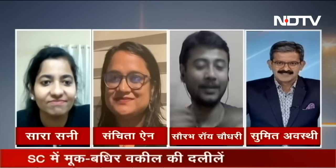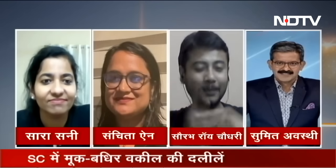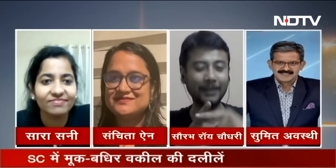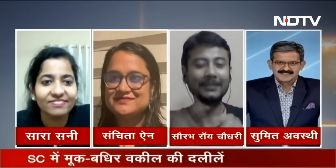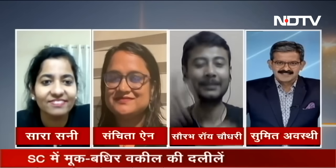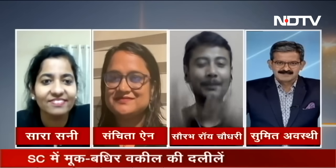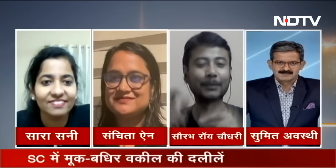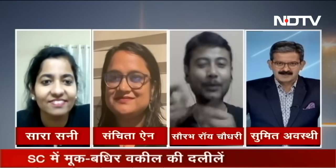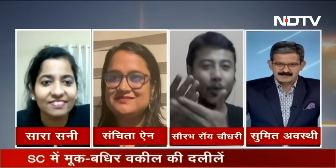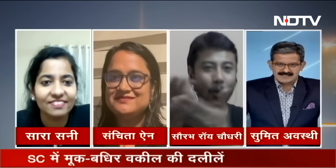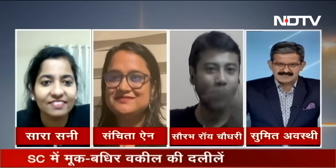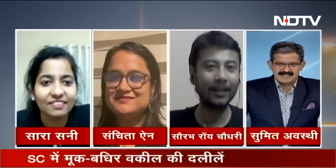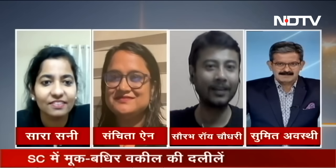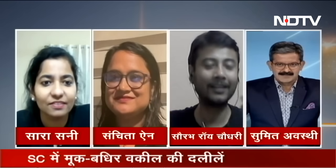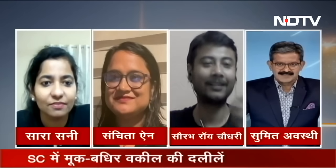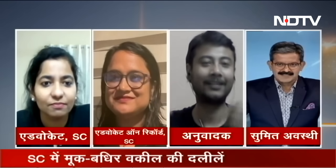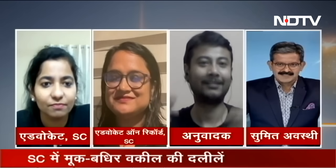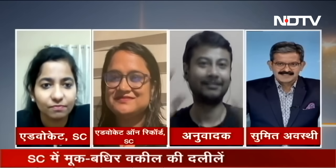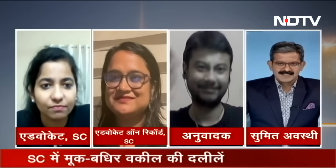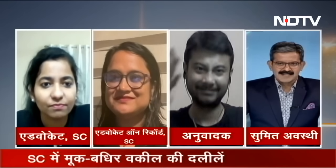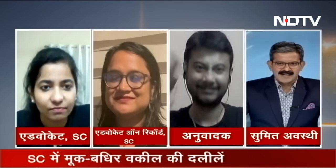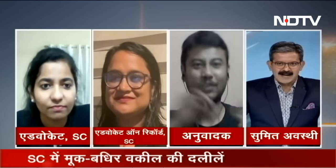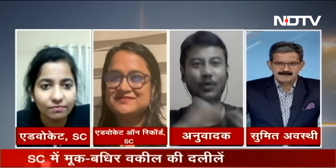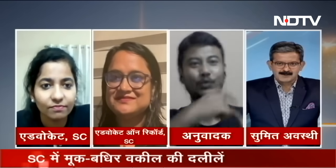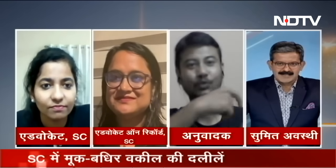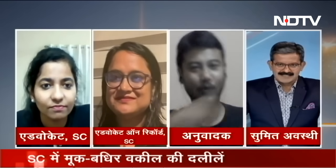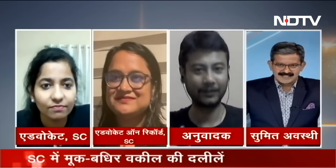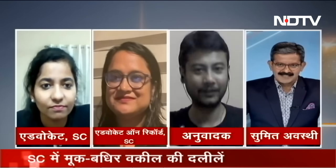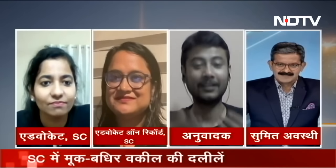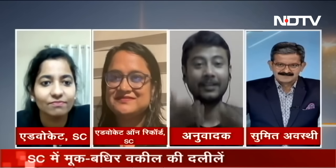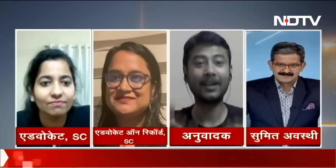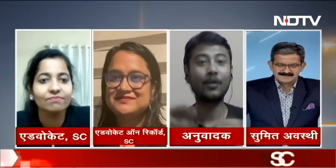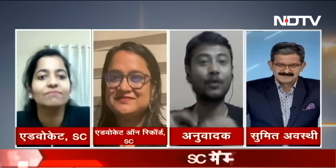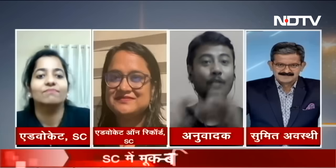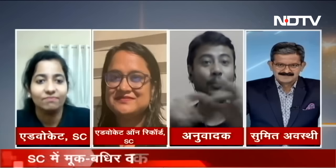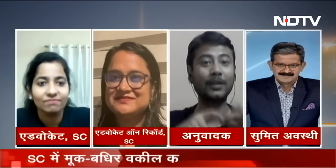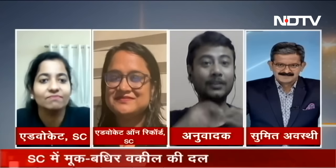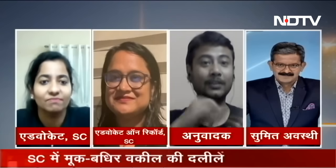करूंगा। सौरभ मेरा सवाल आपसे है, आपको कैसा लगा?